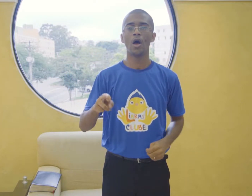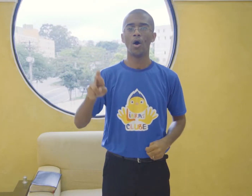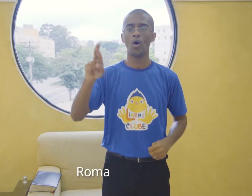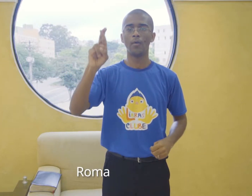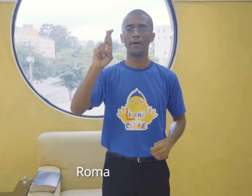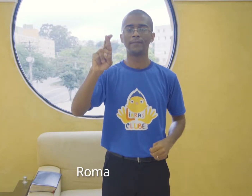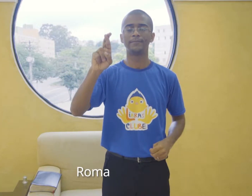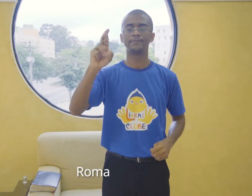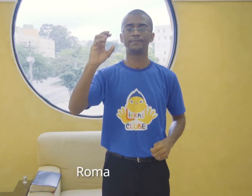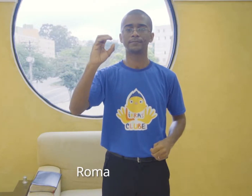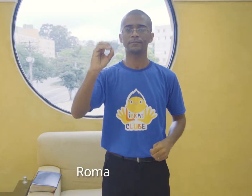Roma,